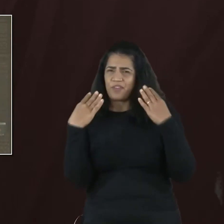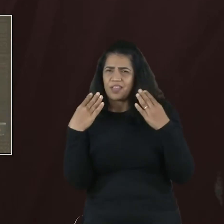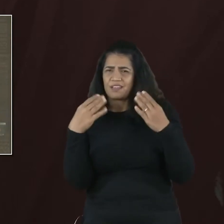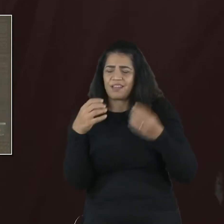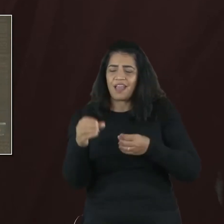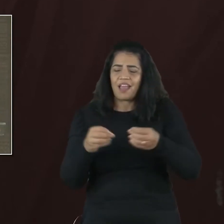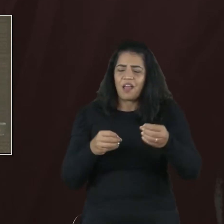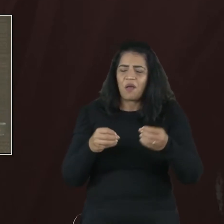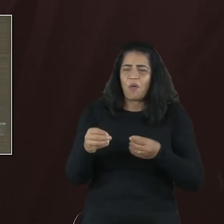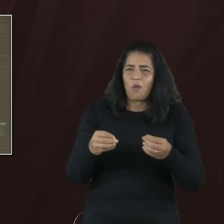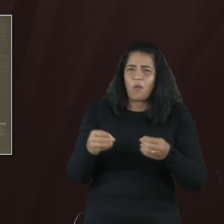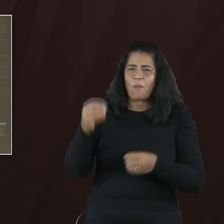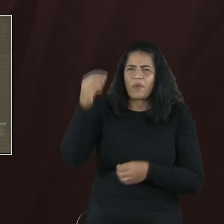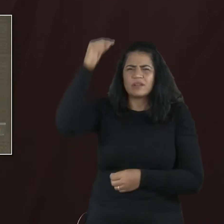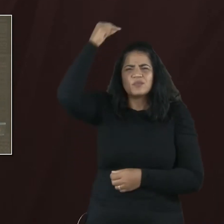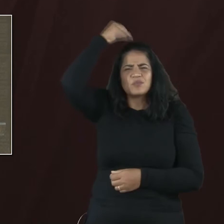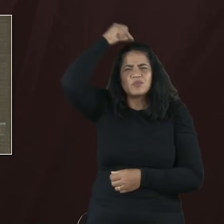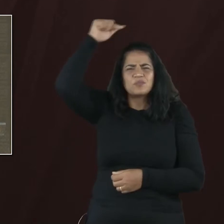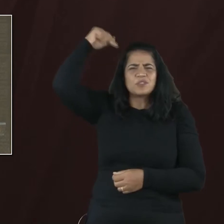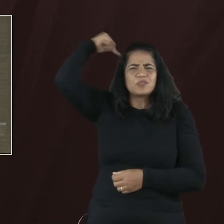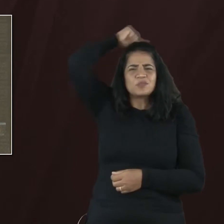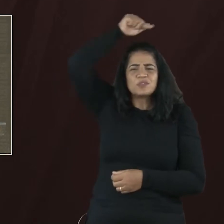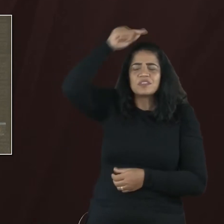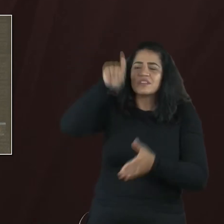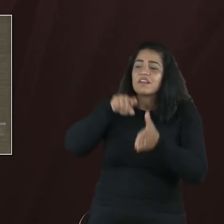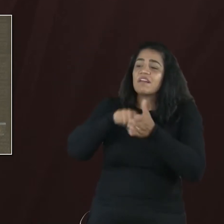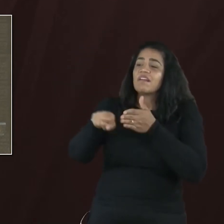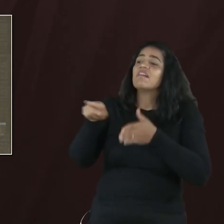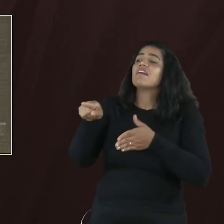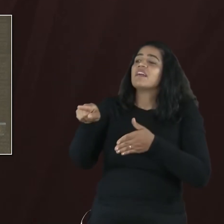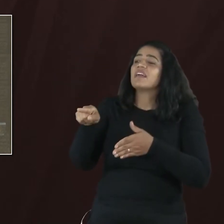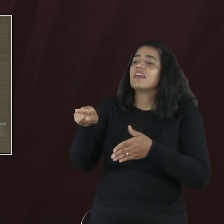Elias? Onde acharam você? Hein?